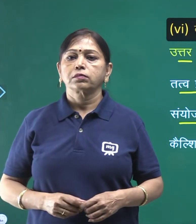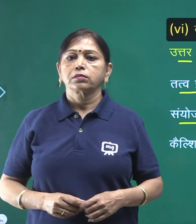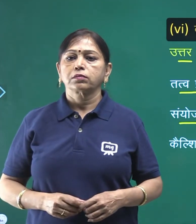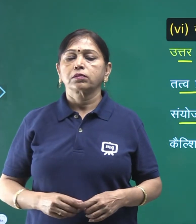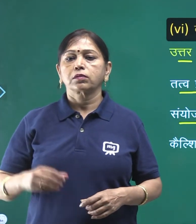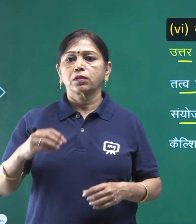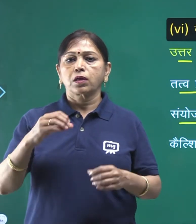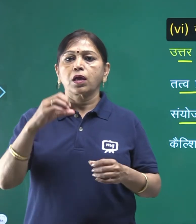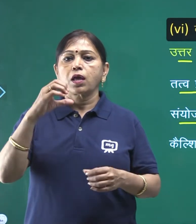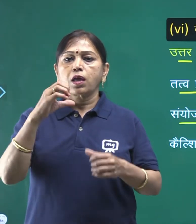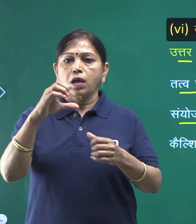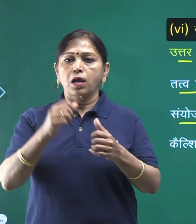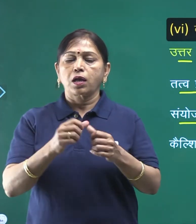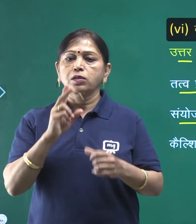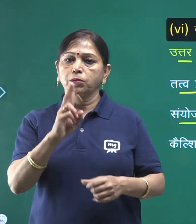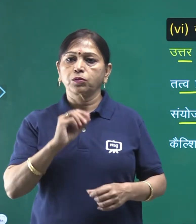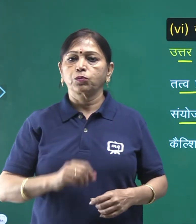कैल्शियम की 2